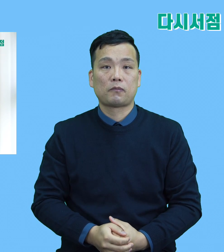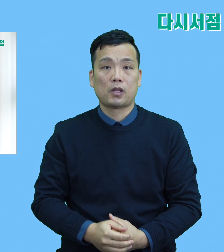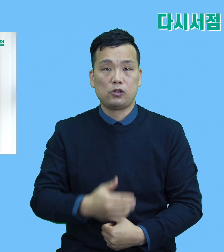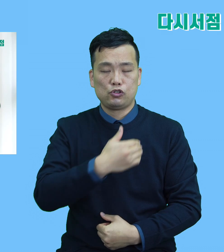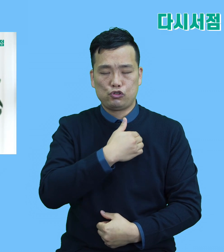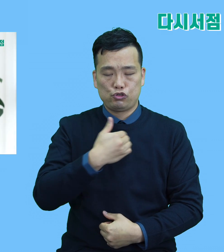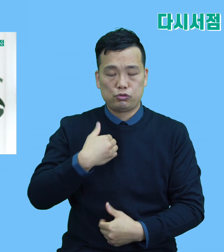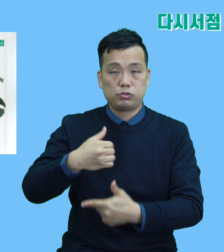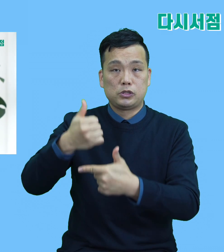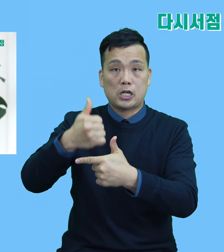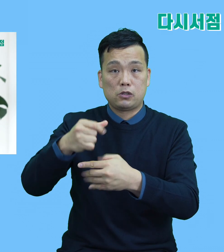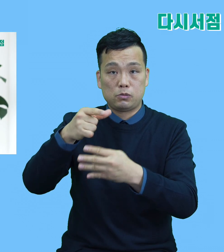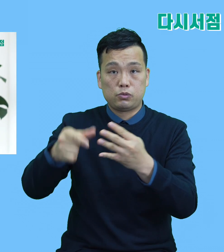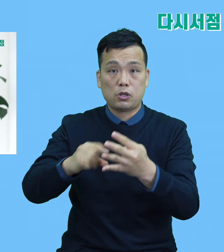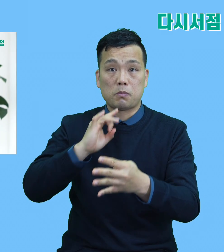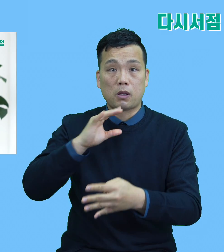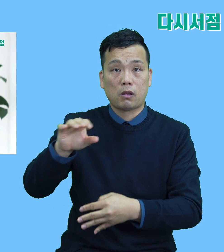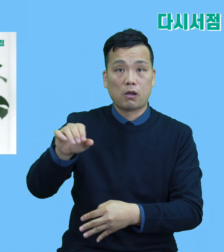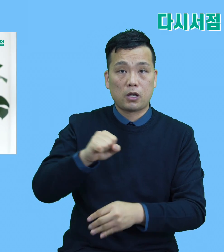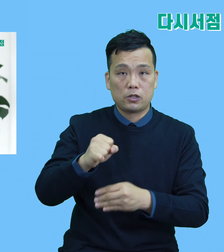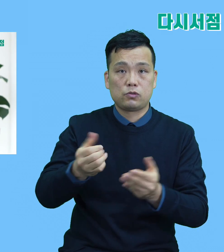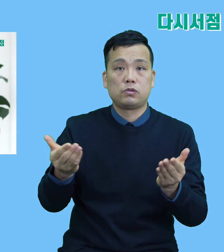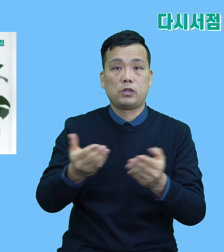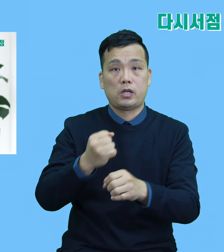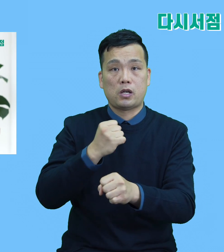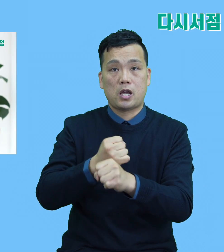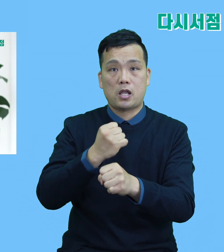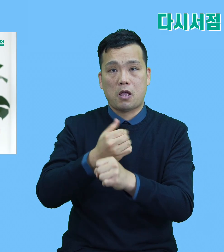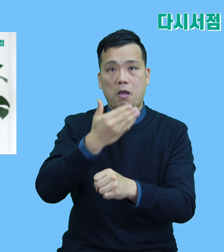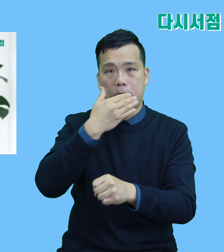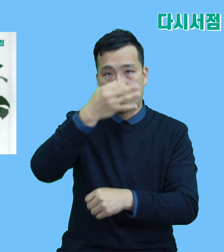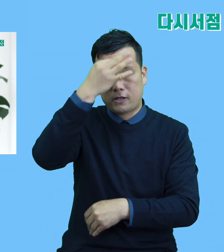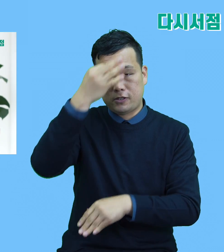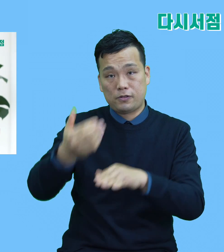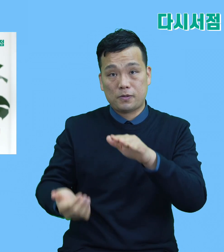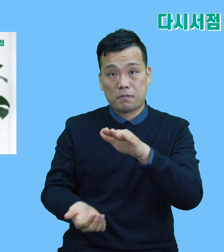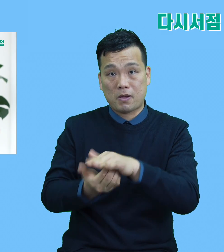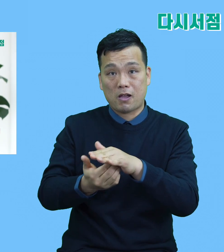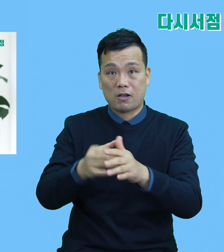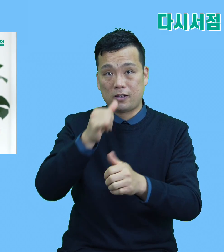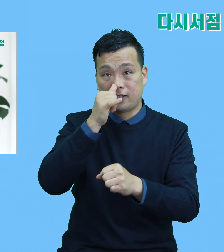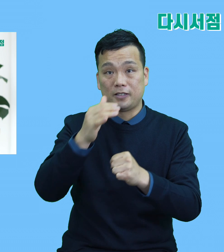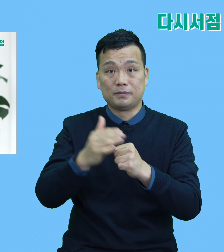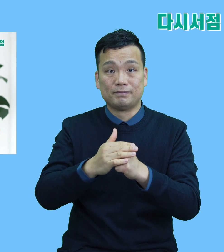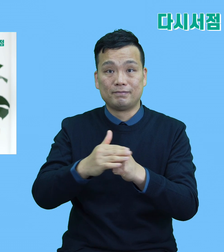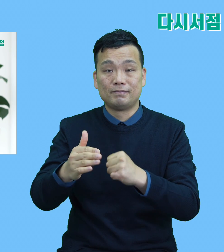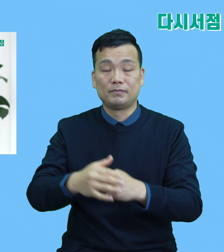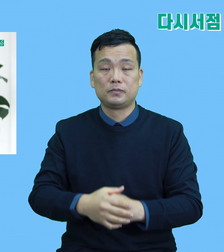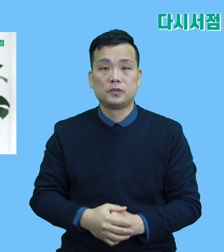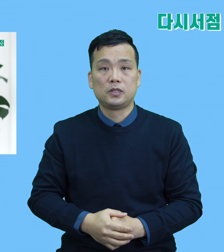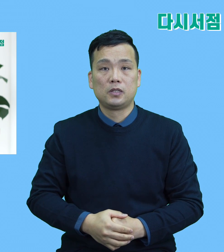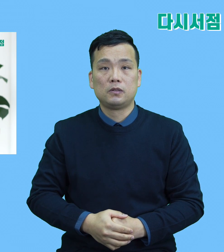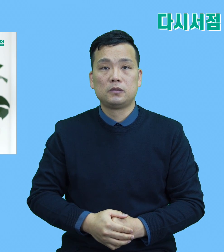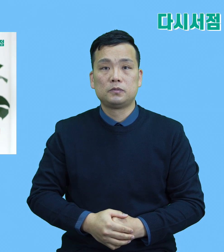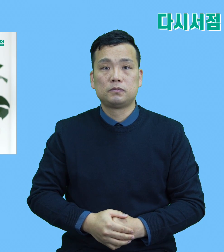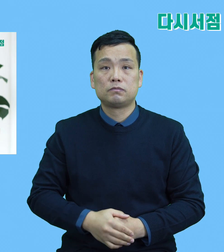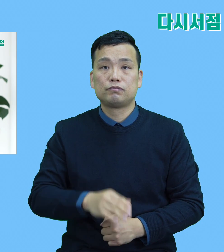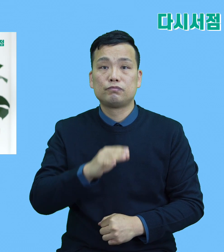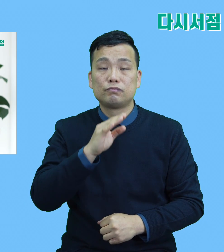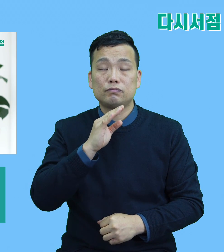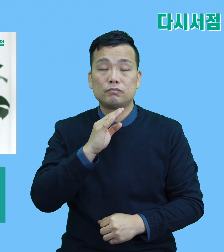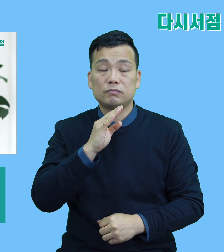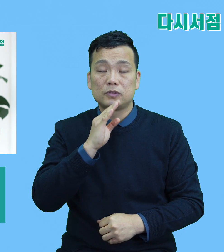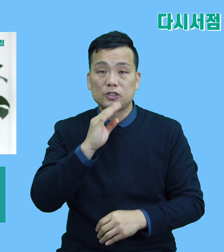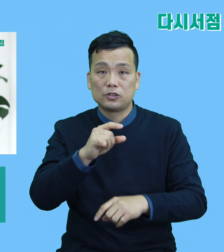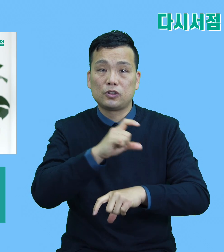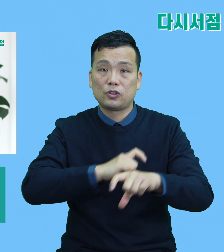충분히 한글로 작업할 수 있는 수준이라서 네, 물론 더 이제